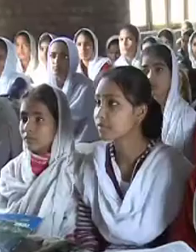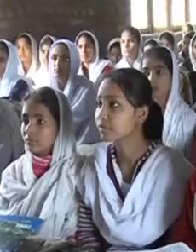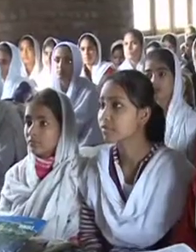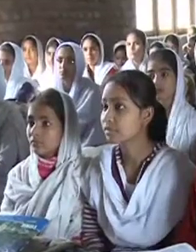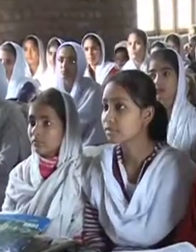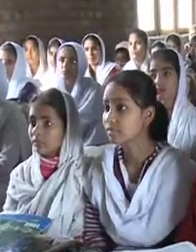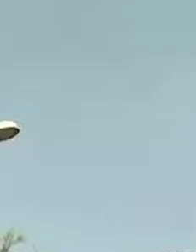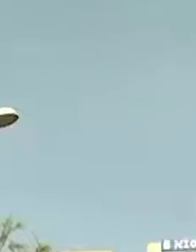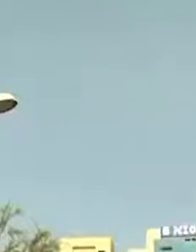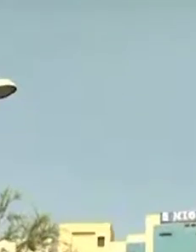विद्यालय जो मुक्त हो।